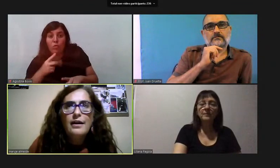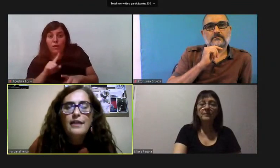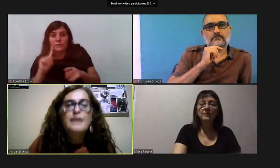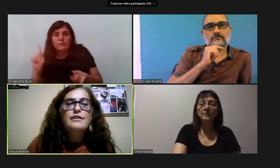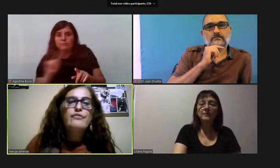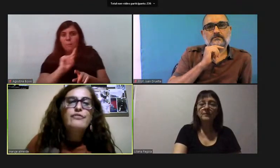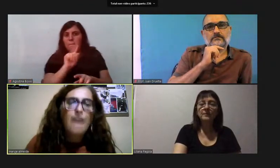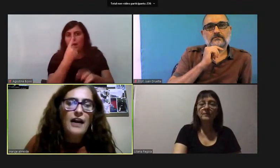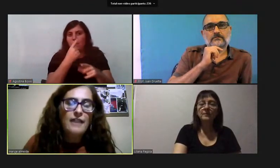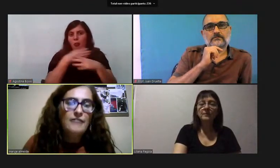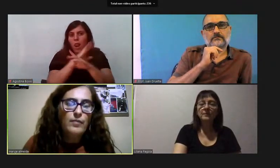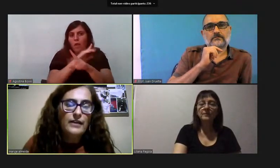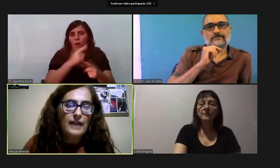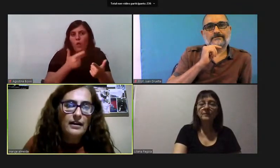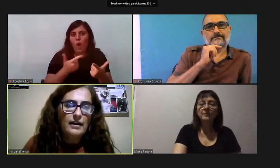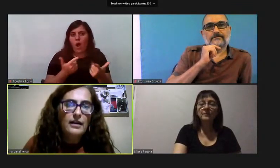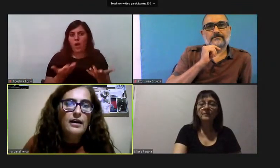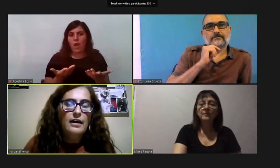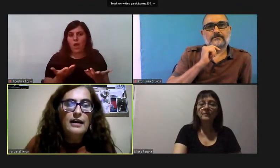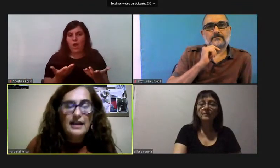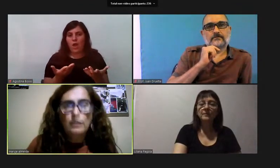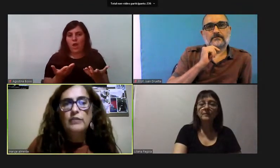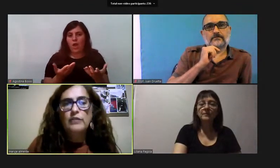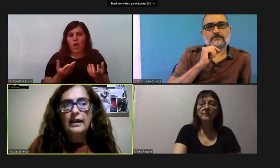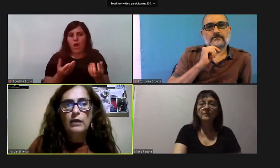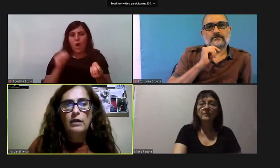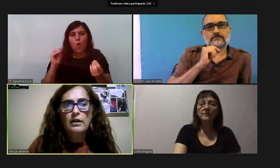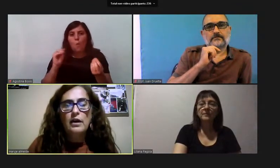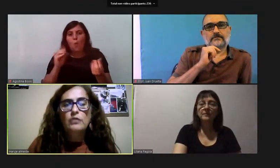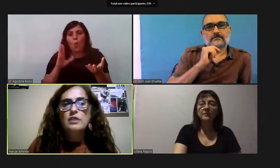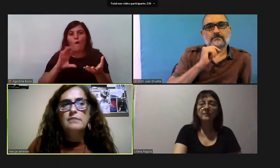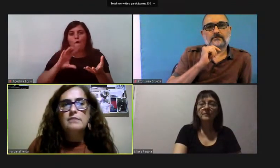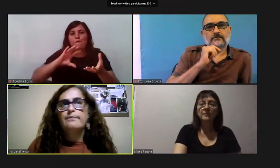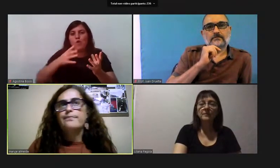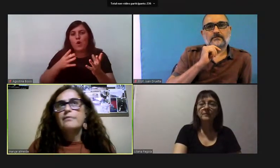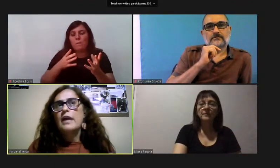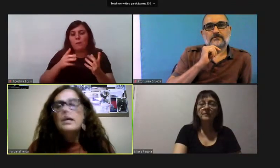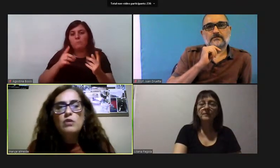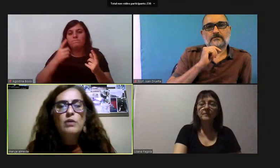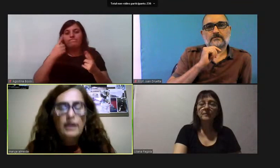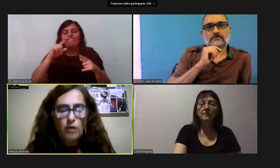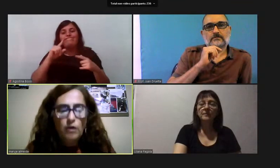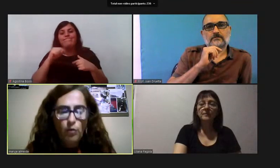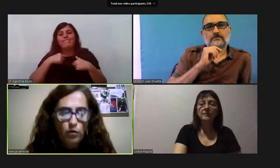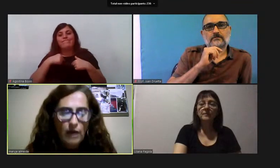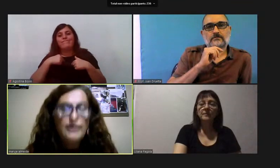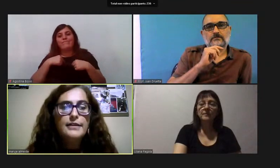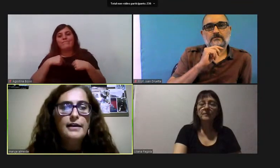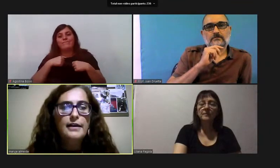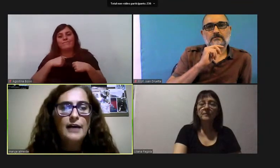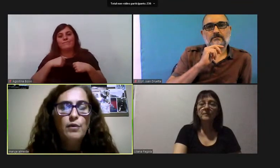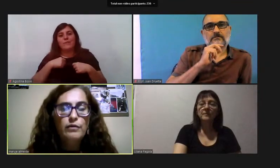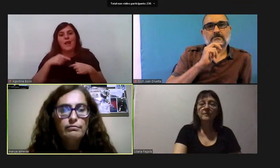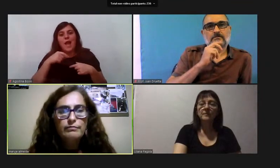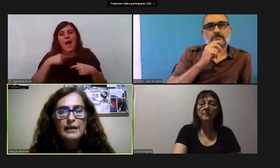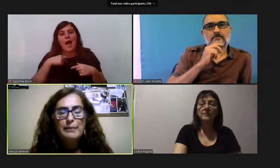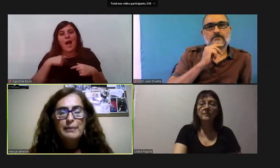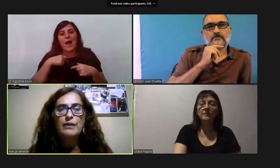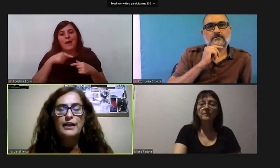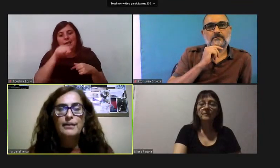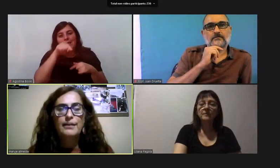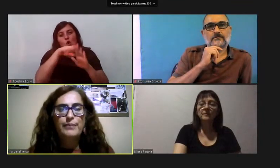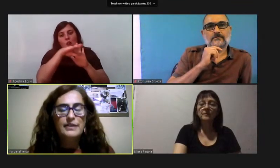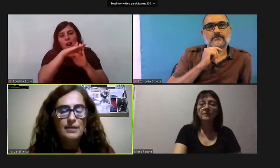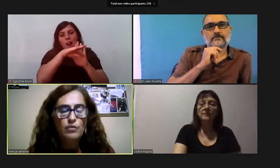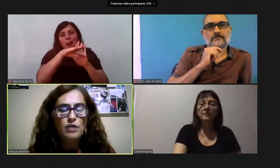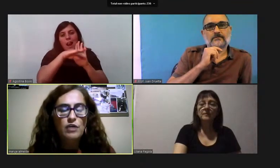poder descifrar e interpretar la segunda lengua. Entonces, eso es como un ABC, digamos, para